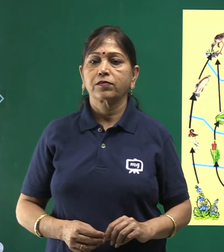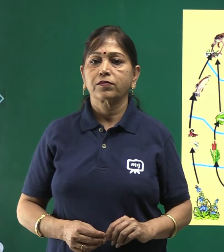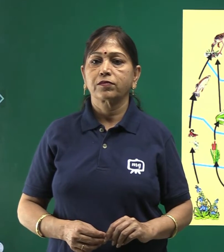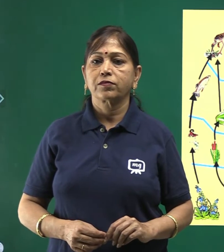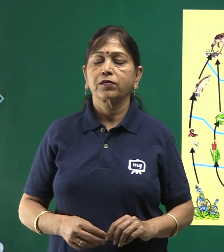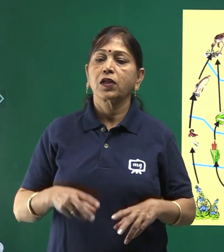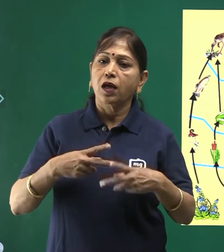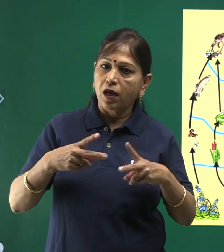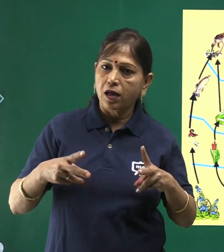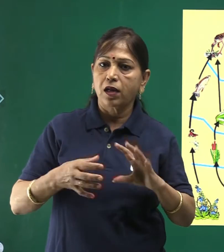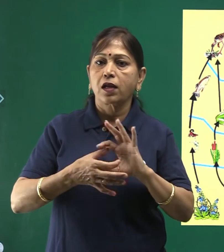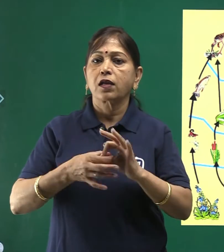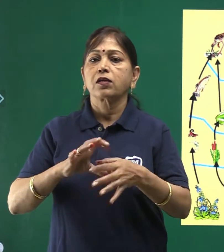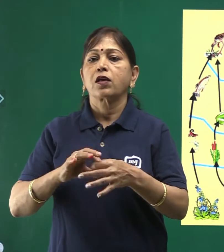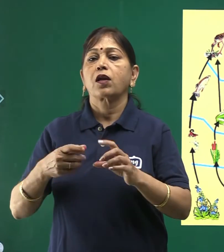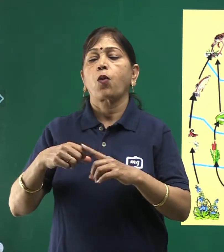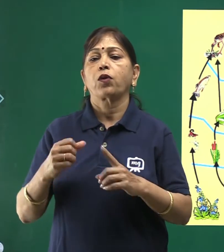अन्य श्रृंखलाओं के